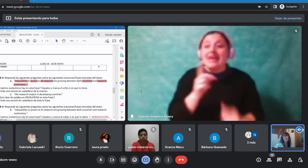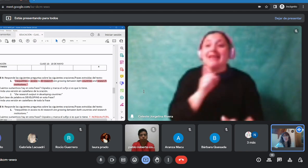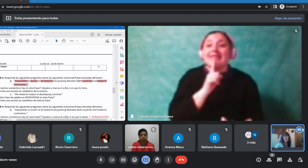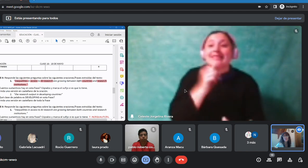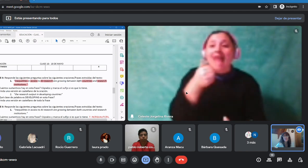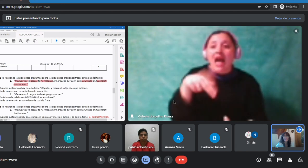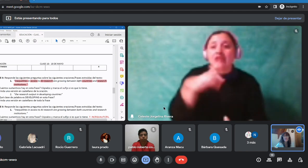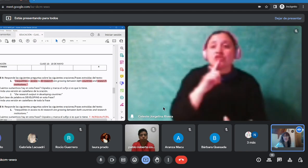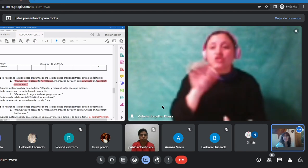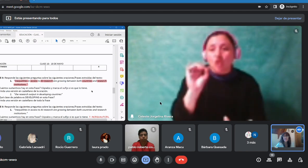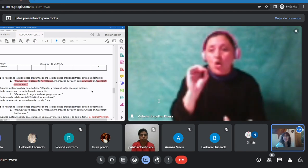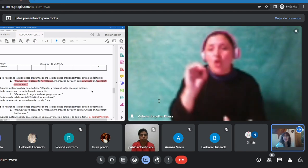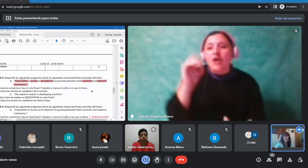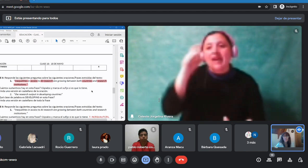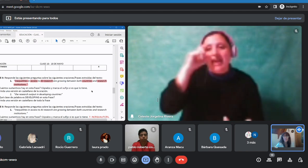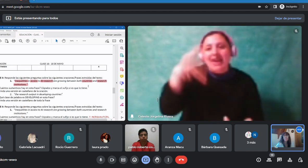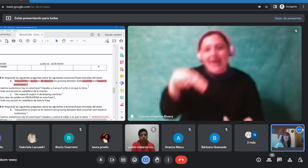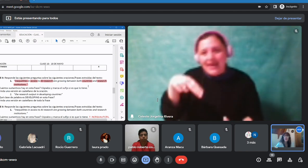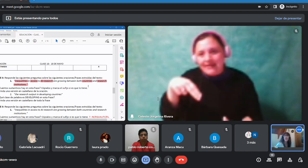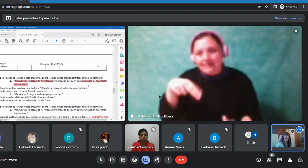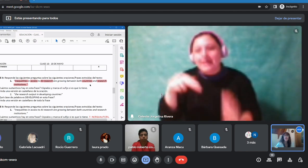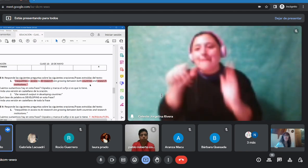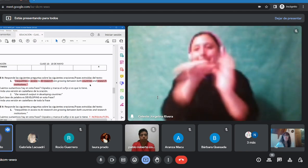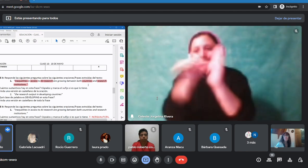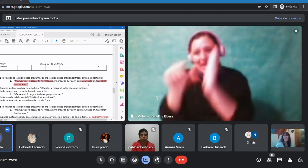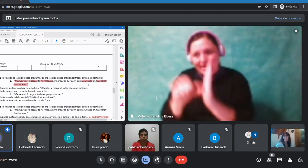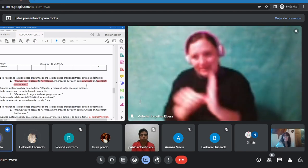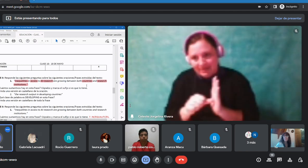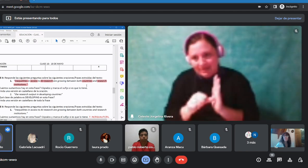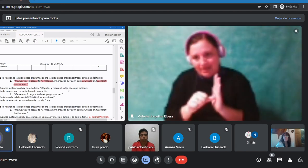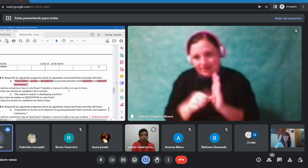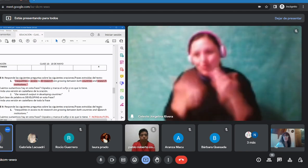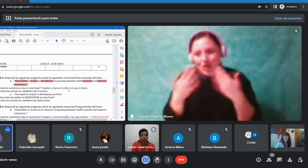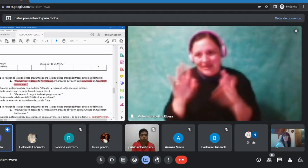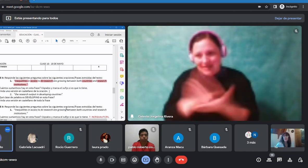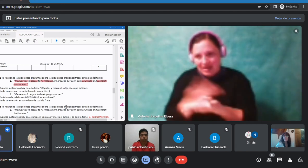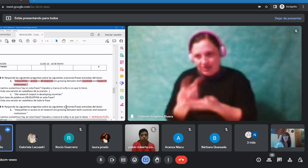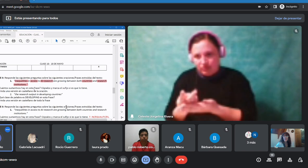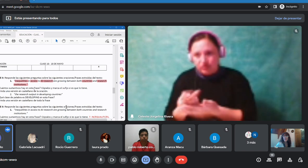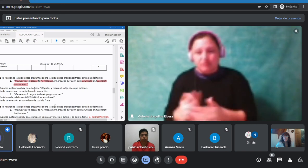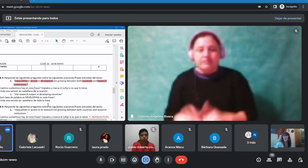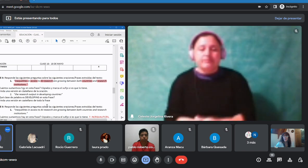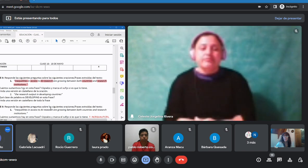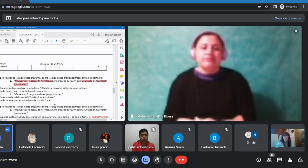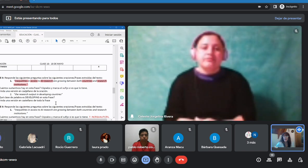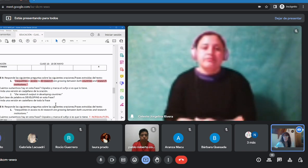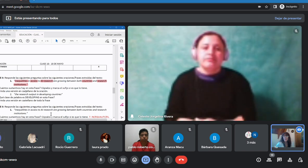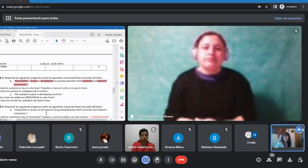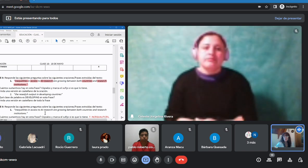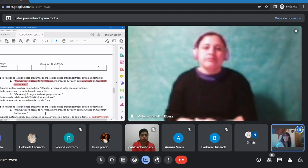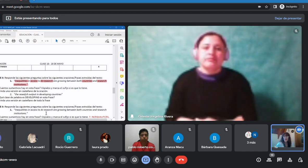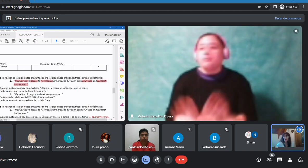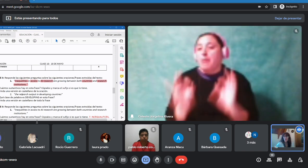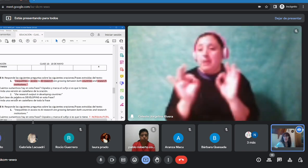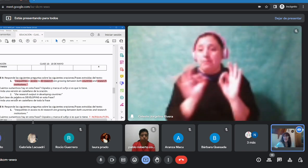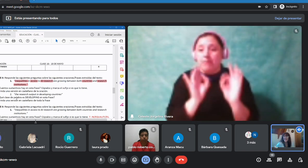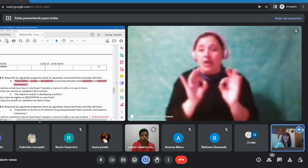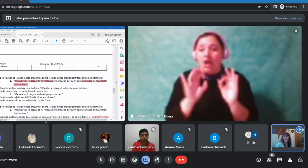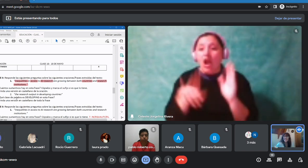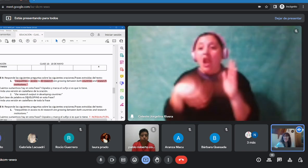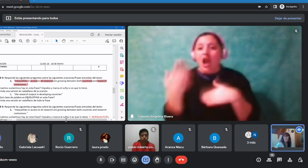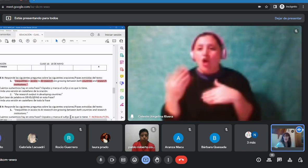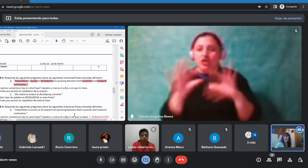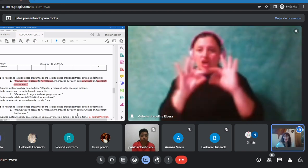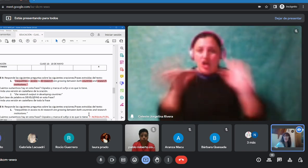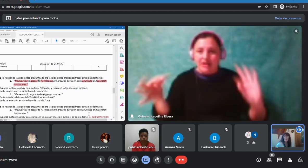se traduce y se dice I, ¿sí? Sí. Bien. No tanto. Bien, pasamos a la otra. ¿Qué